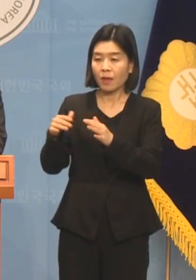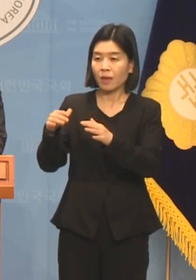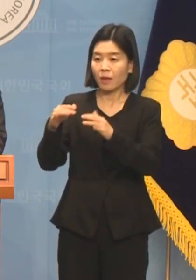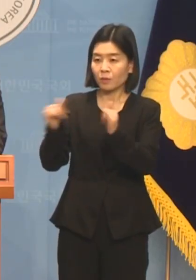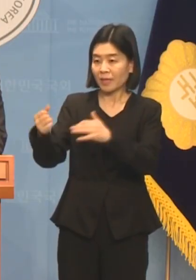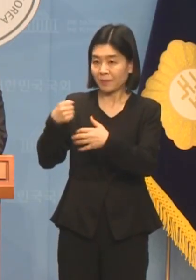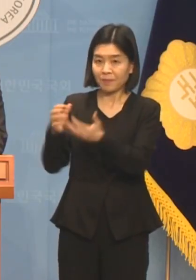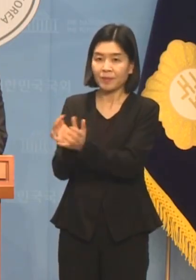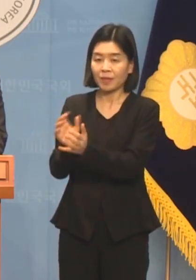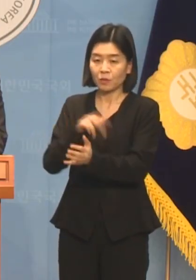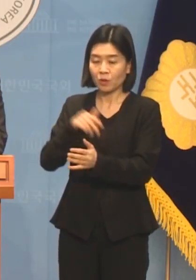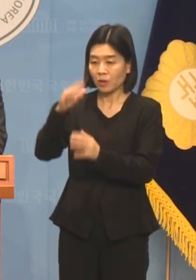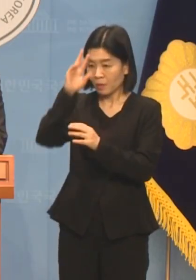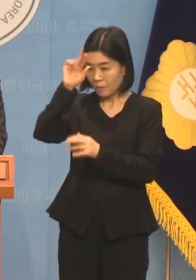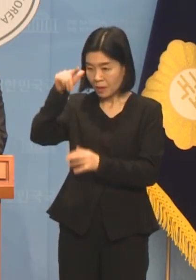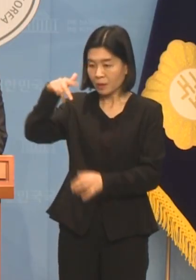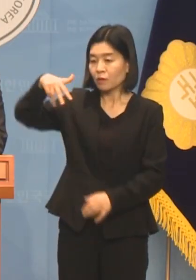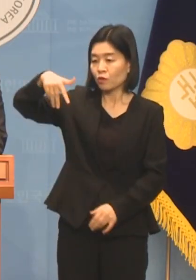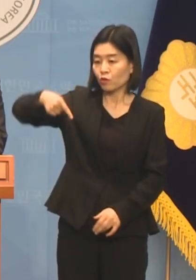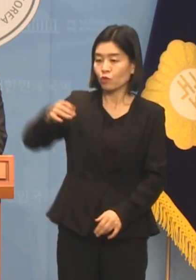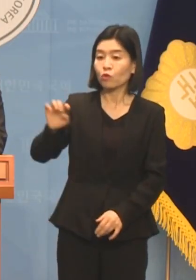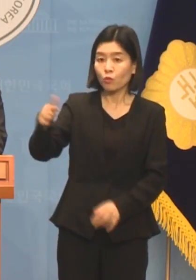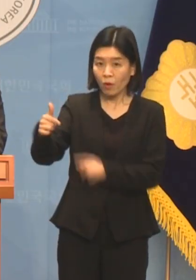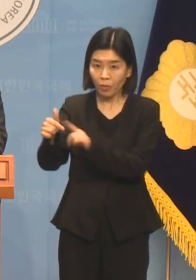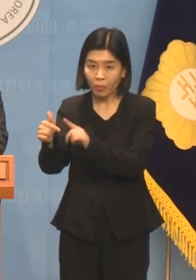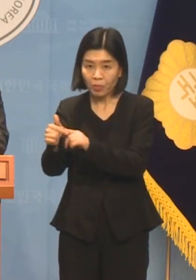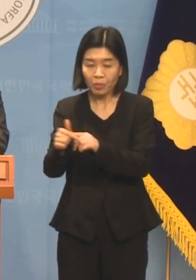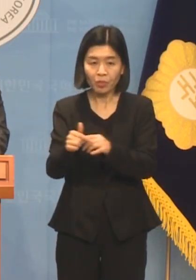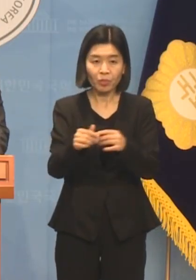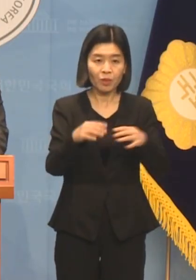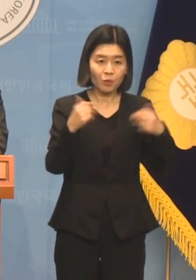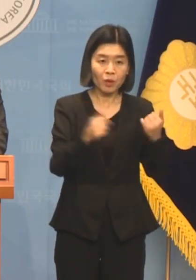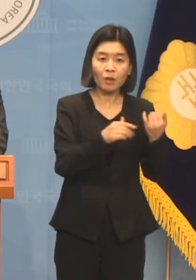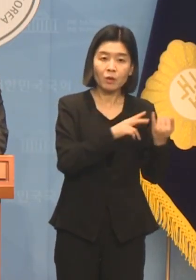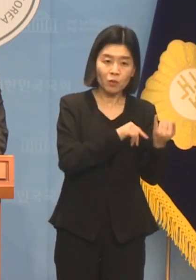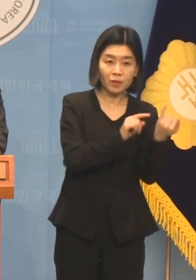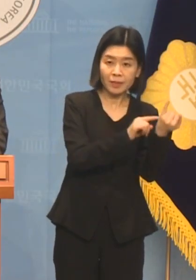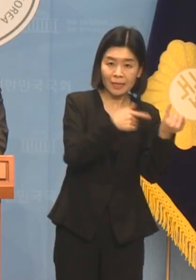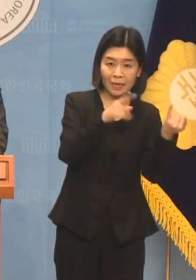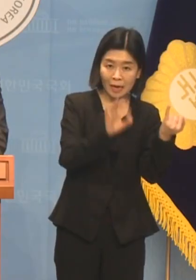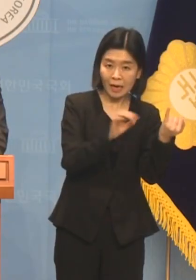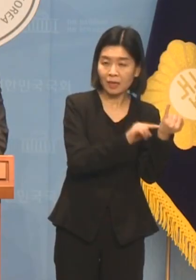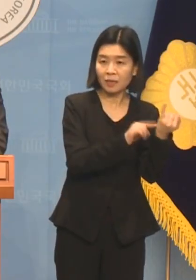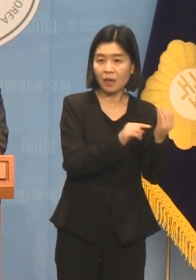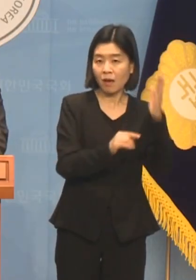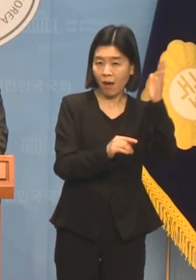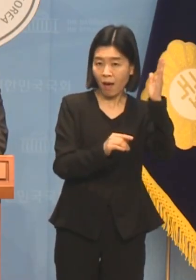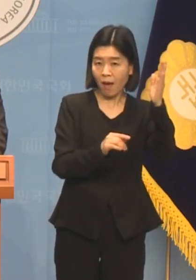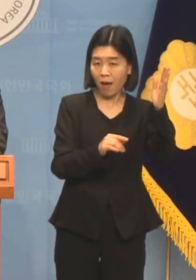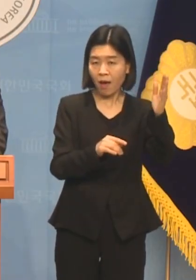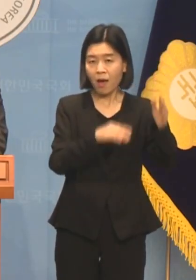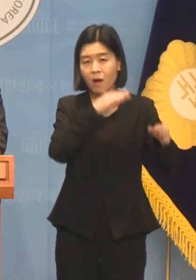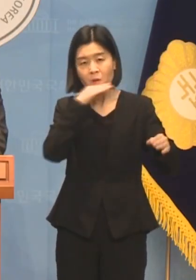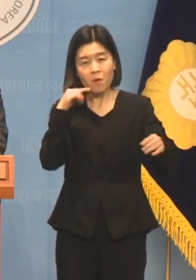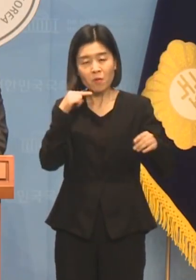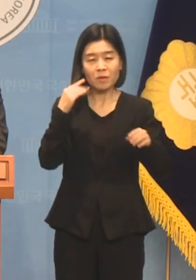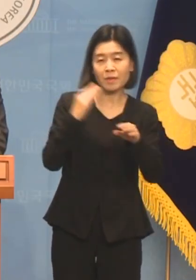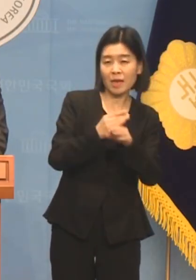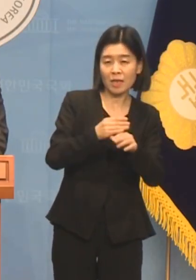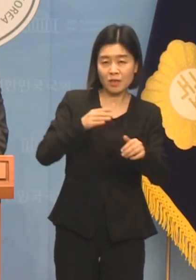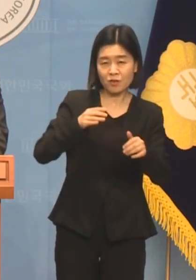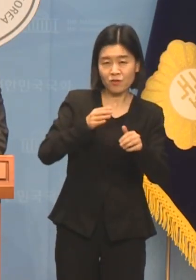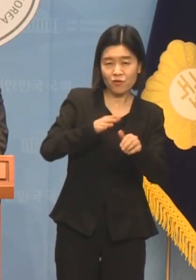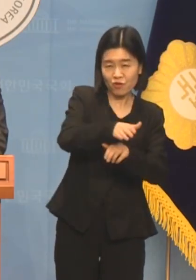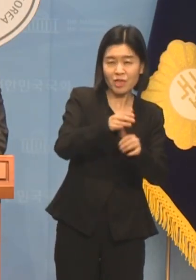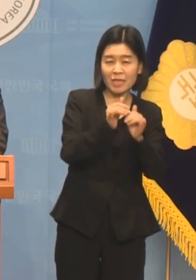대해 공산주의자라고 소리를 지르며 소란을 일으켰습니다. 논란이 일자 박 의원은